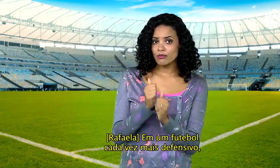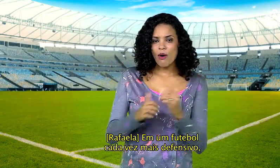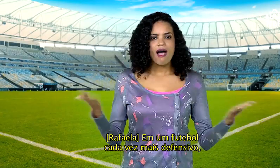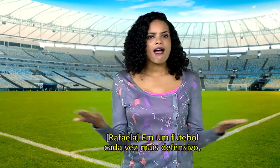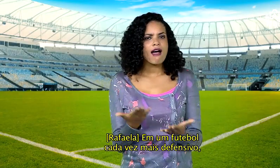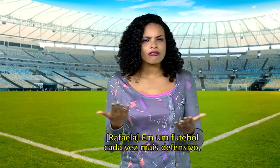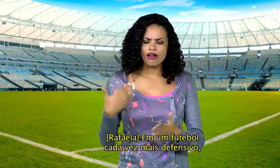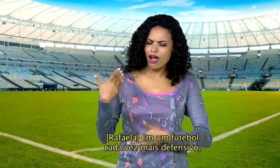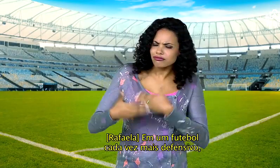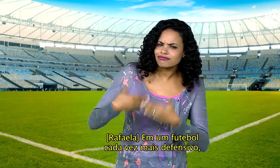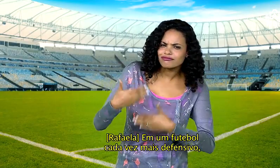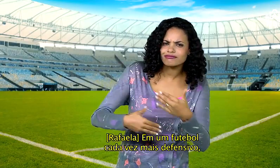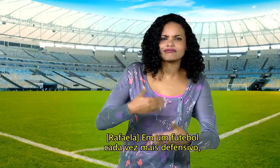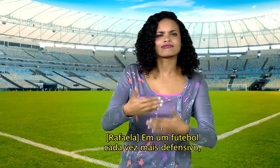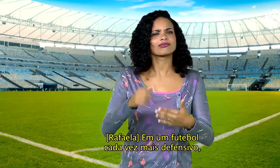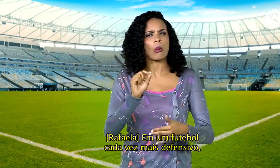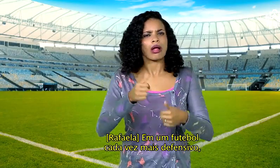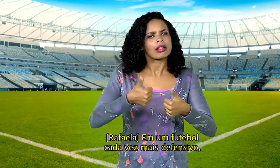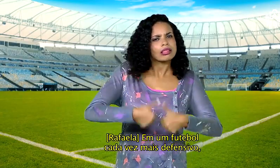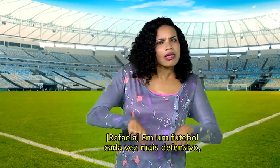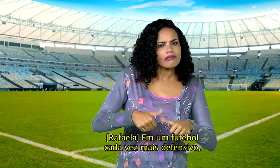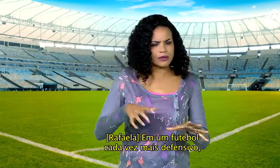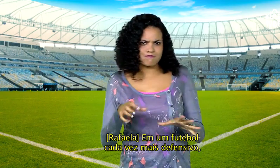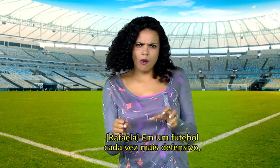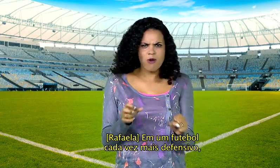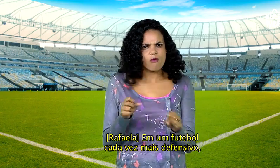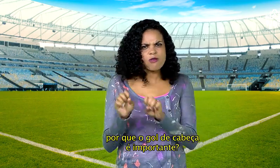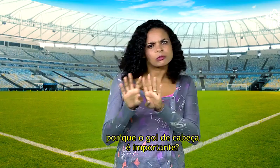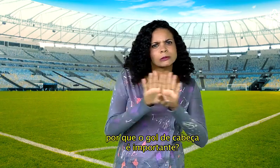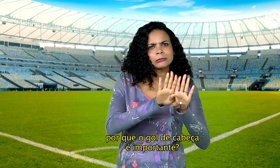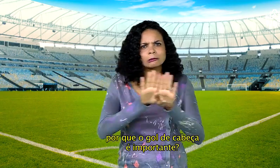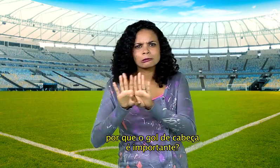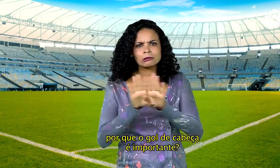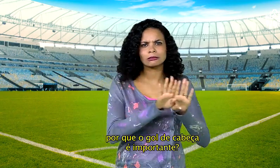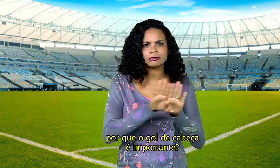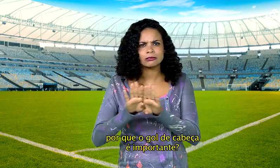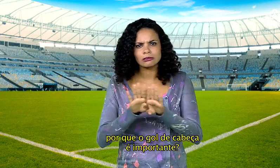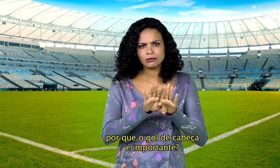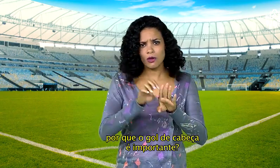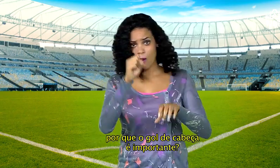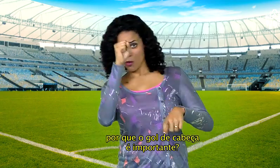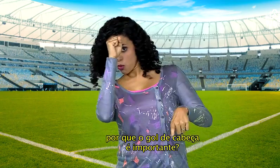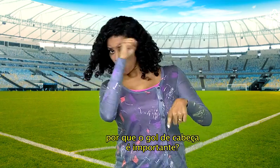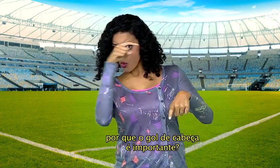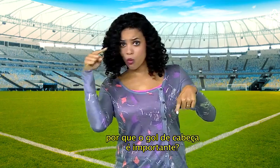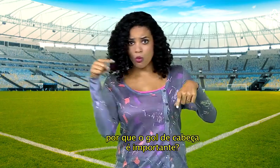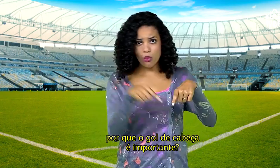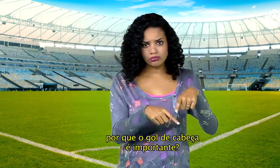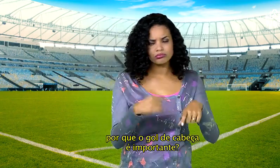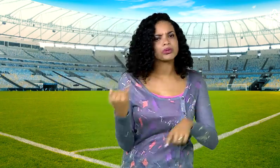Em um futebol cada vez mais defensivo, por que o gol de cabeça é importante?